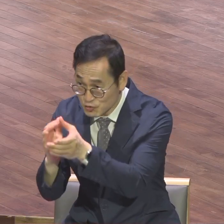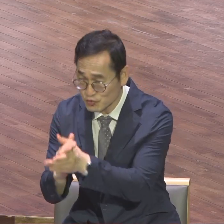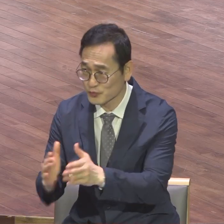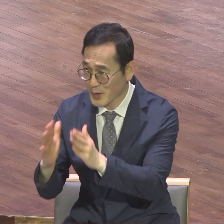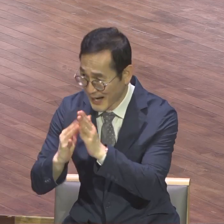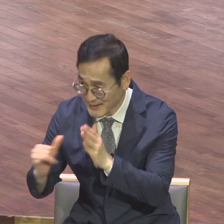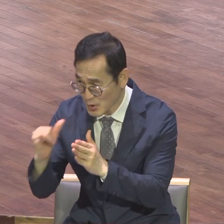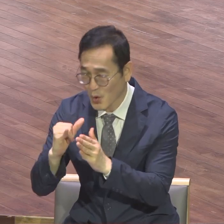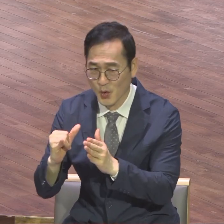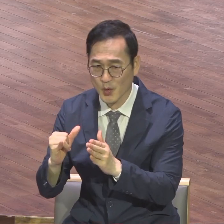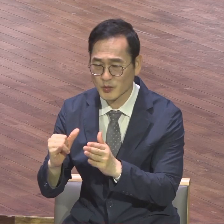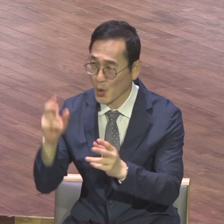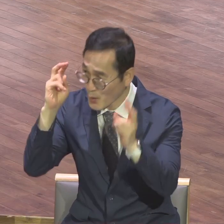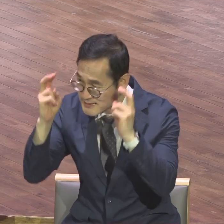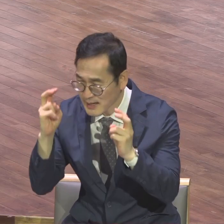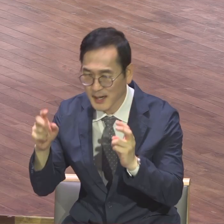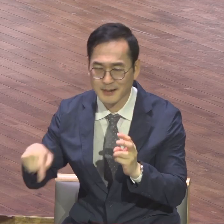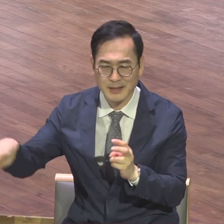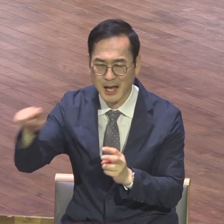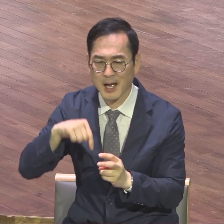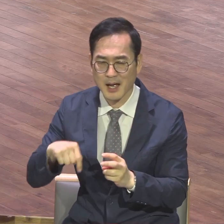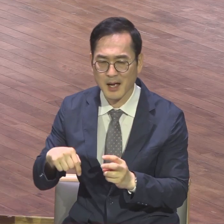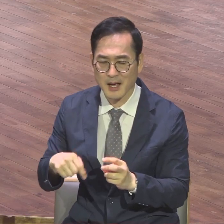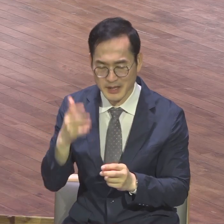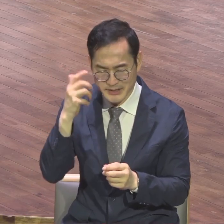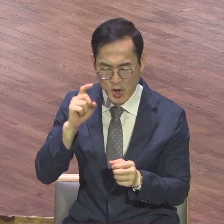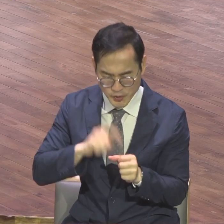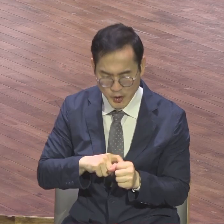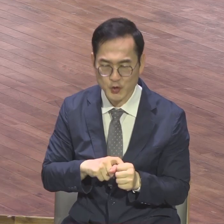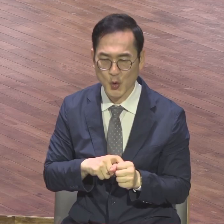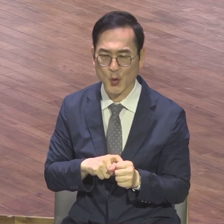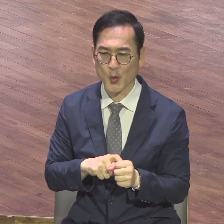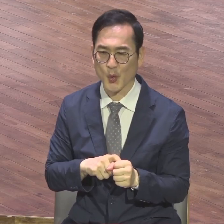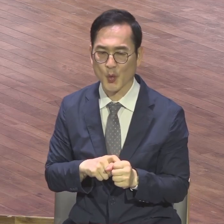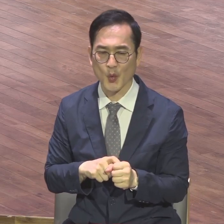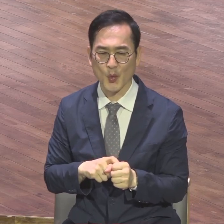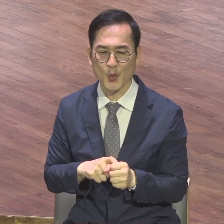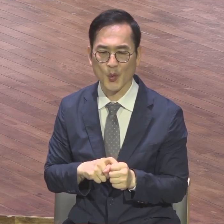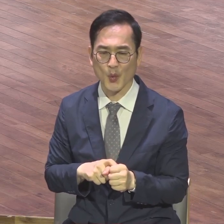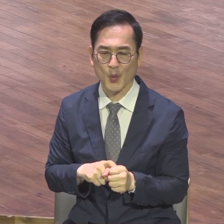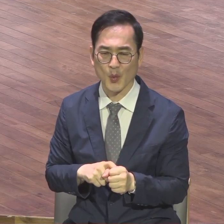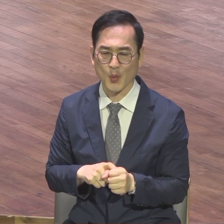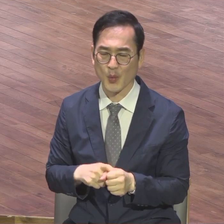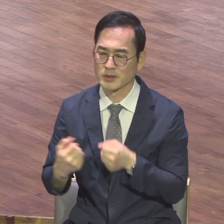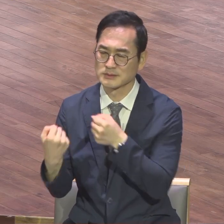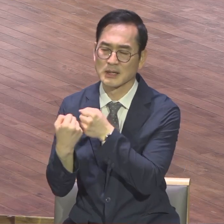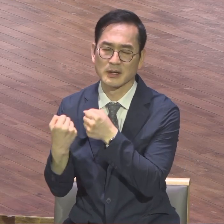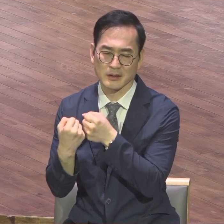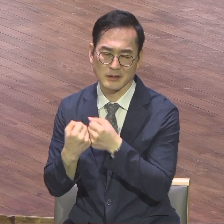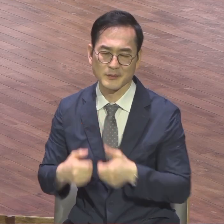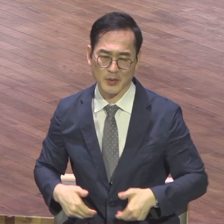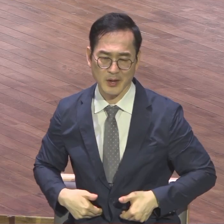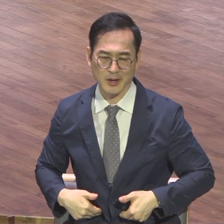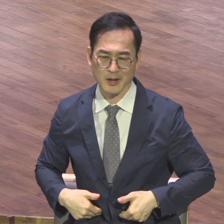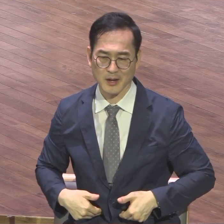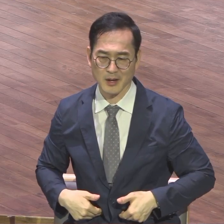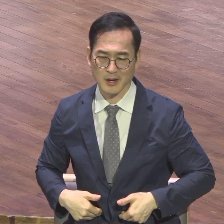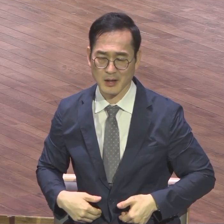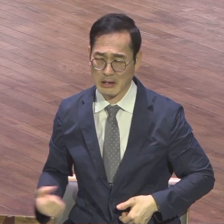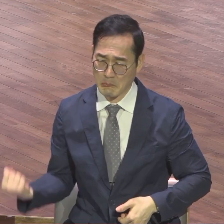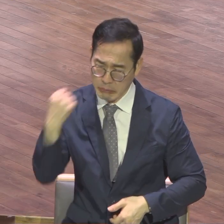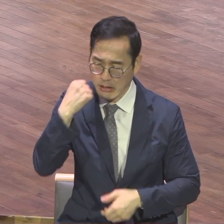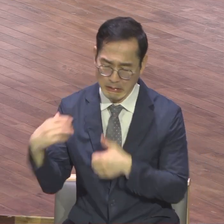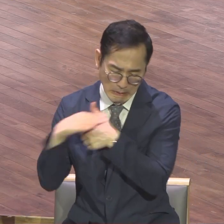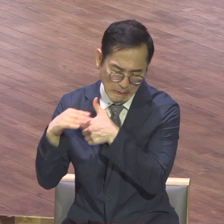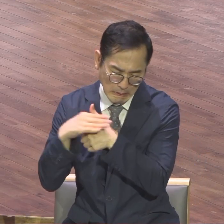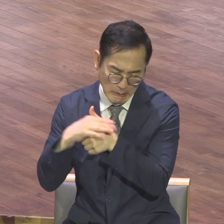모든 사람과의 관계 속에서 영적 대응을 안 하면 문제 옵니다. 신앙에 손해 입히게 되었어요.